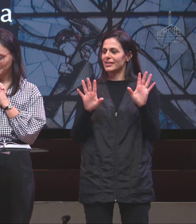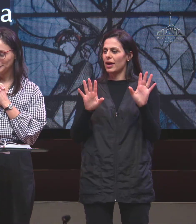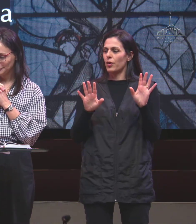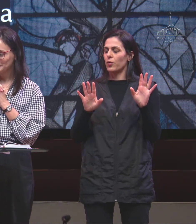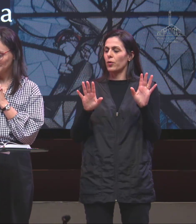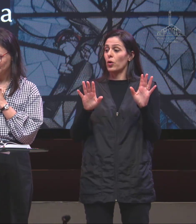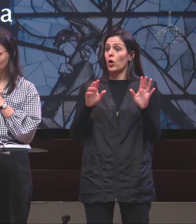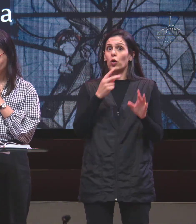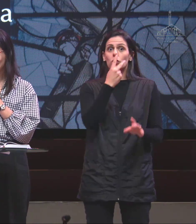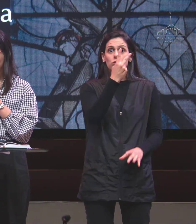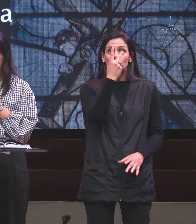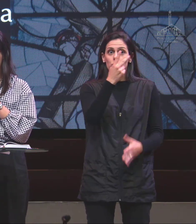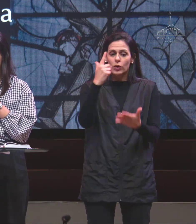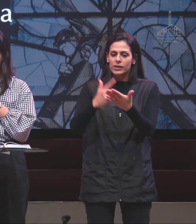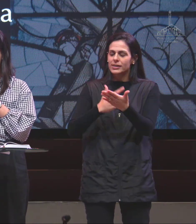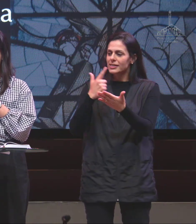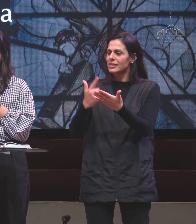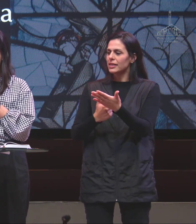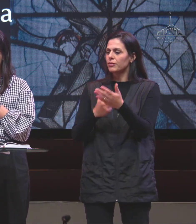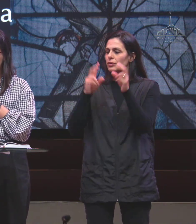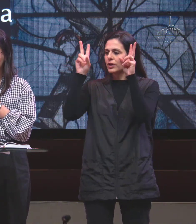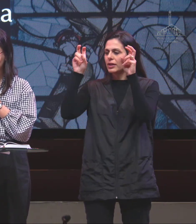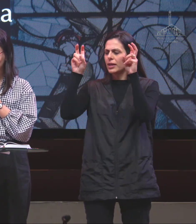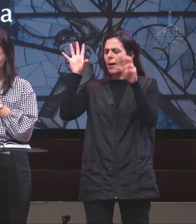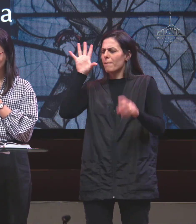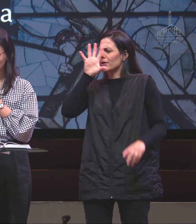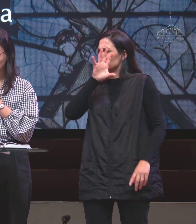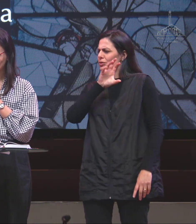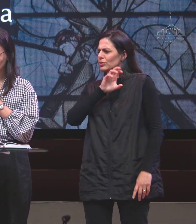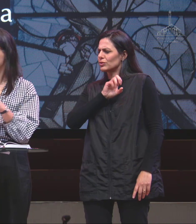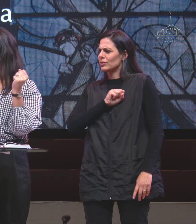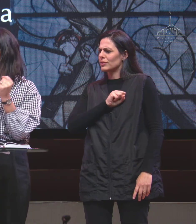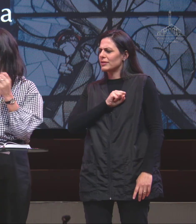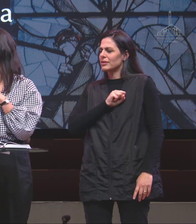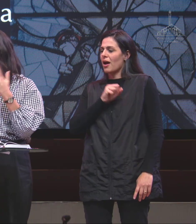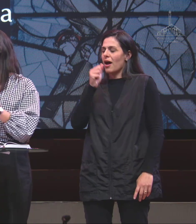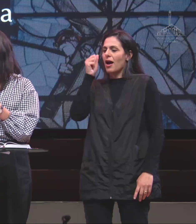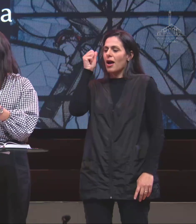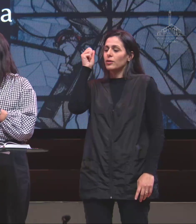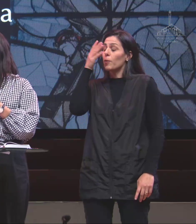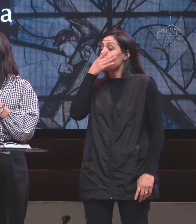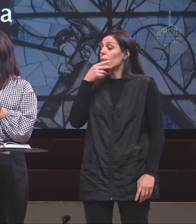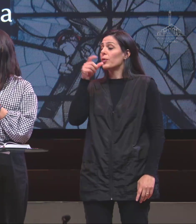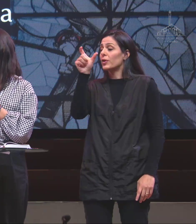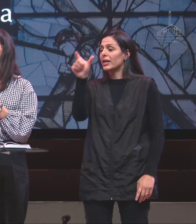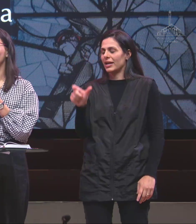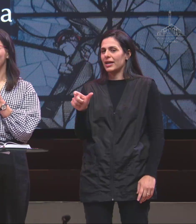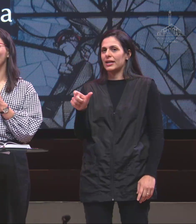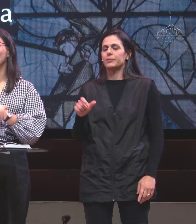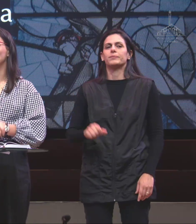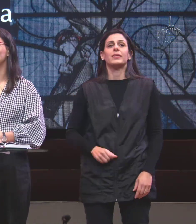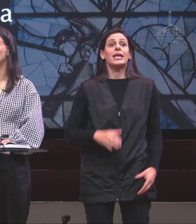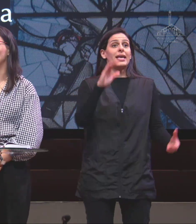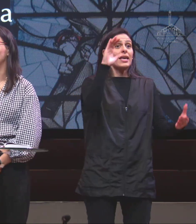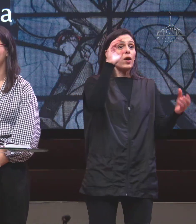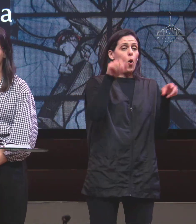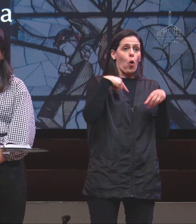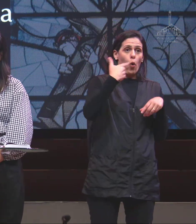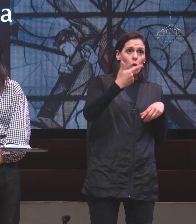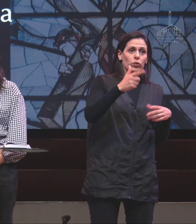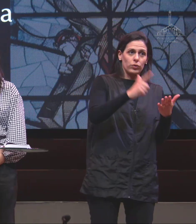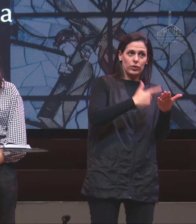dois, apaixonada por ele e casada com ele. Você trouxe os livros, tá? Os 2 livros. Então